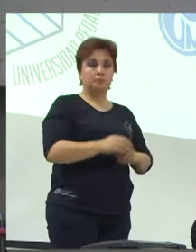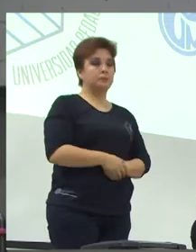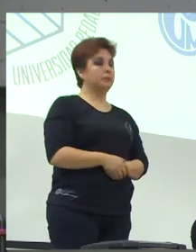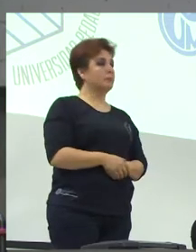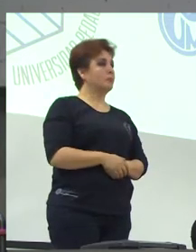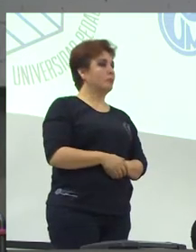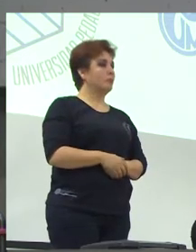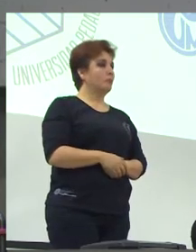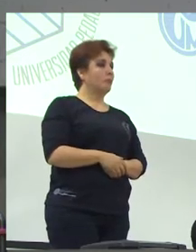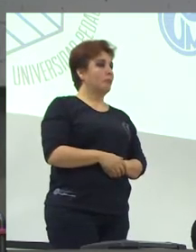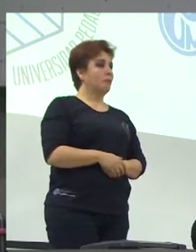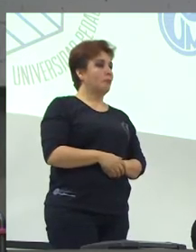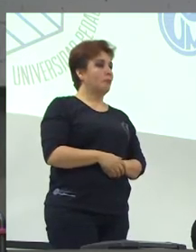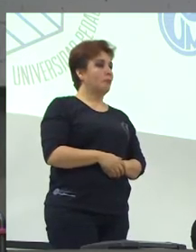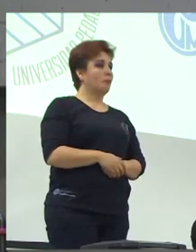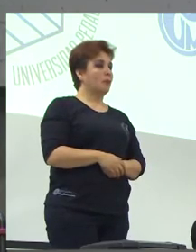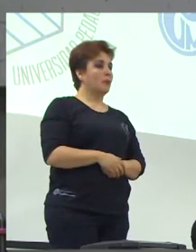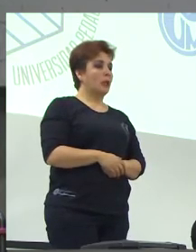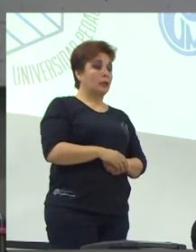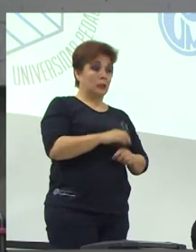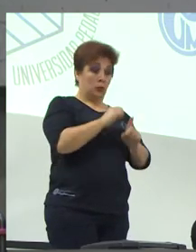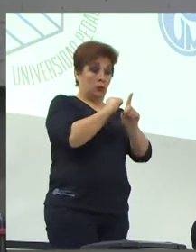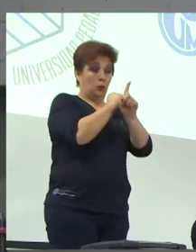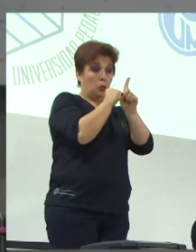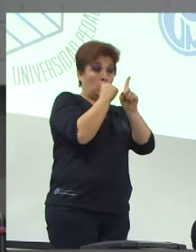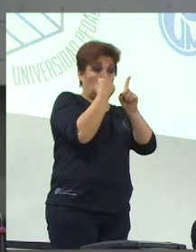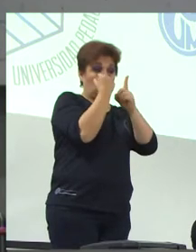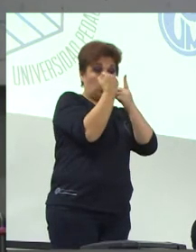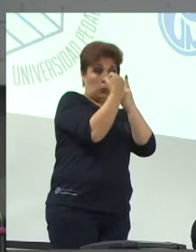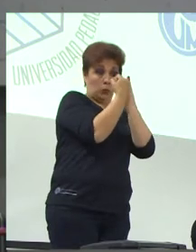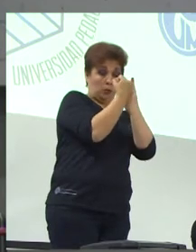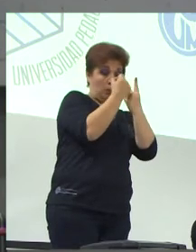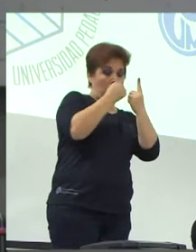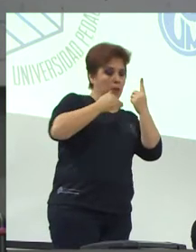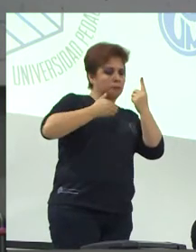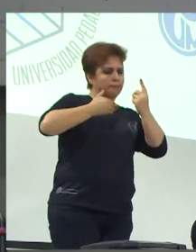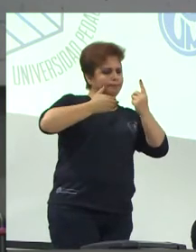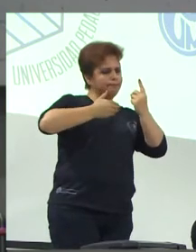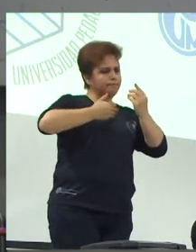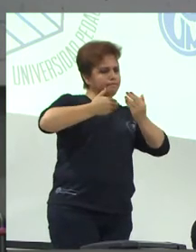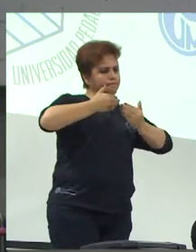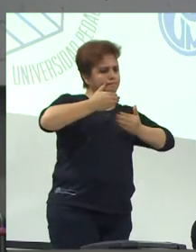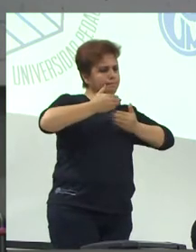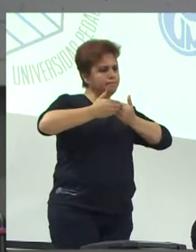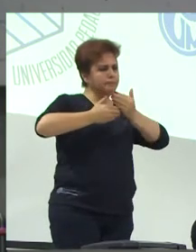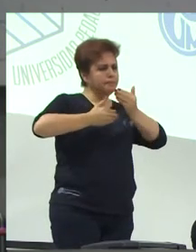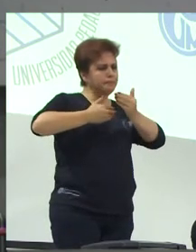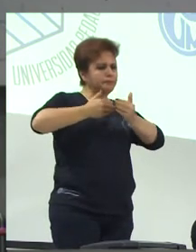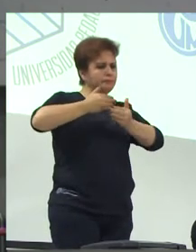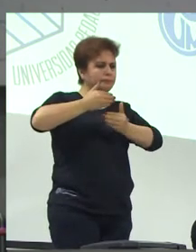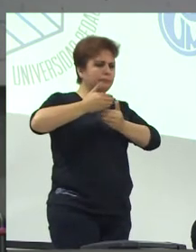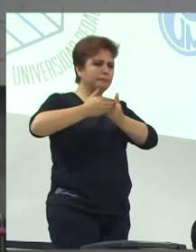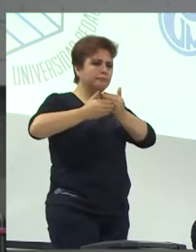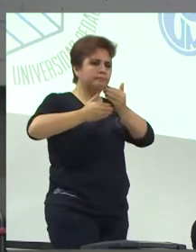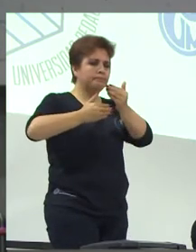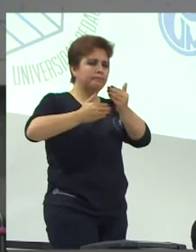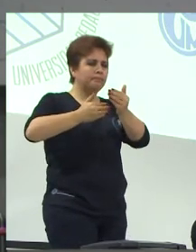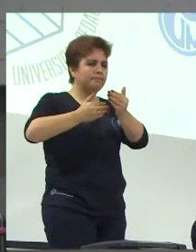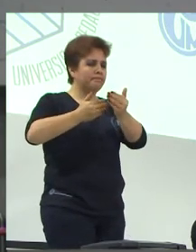de los procesos de orden social que generaron esta decisión